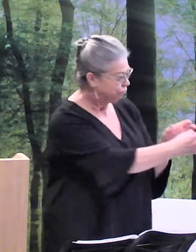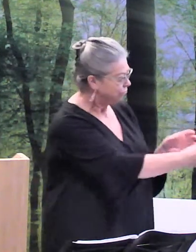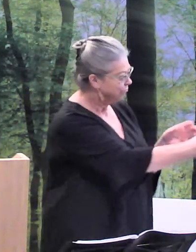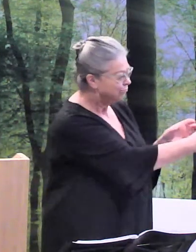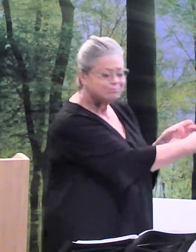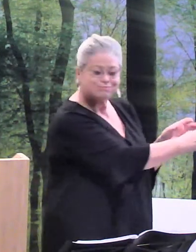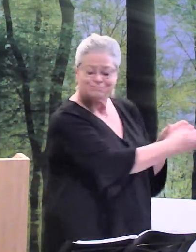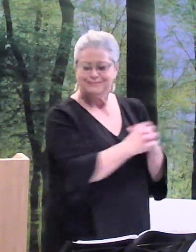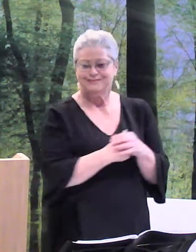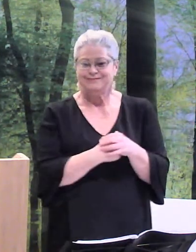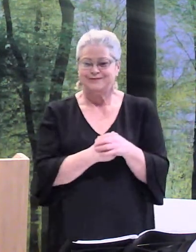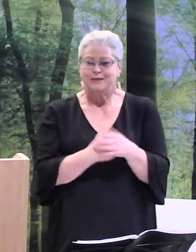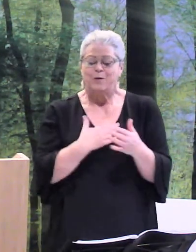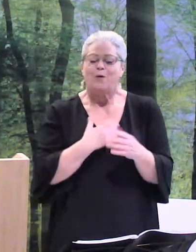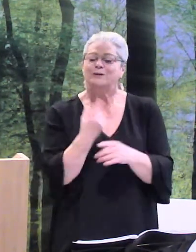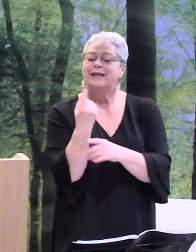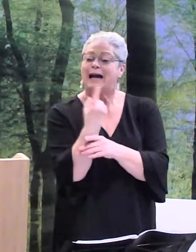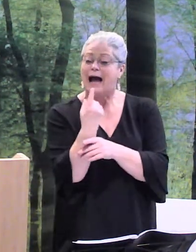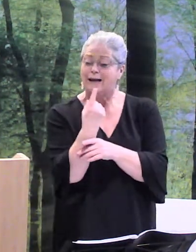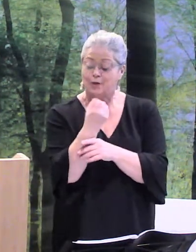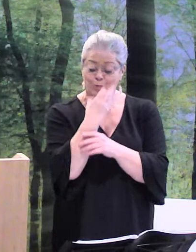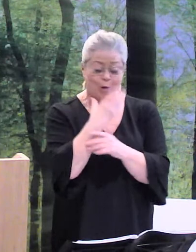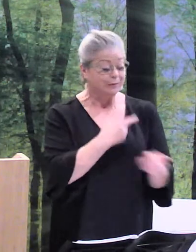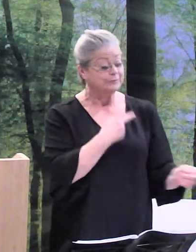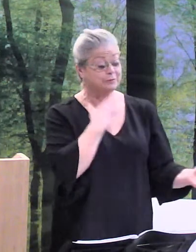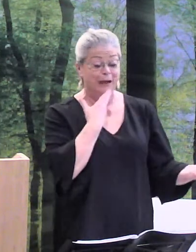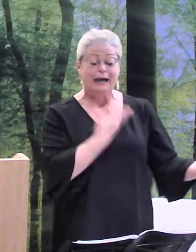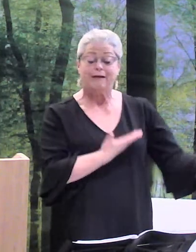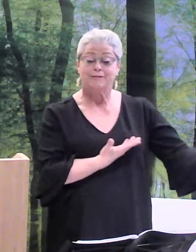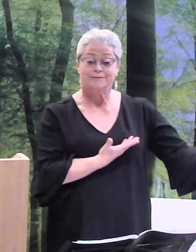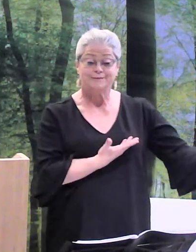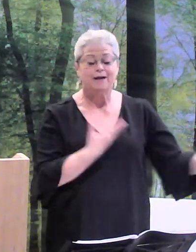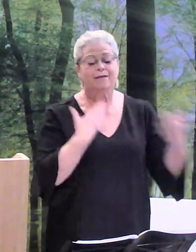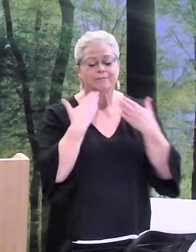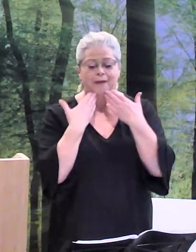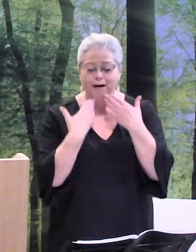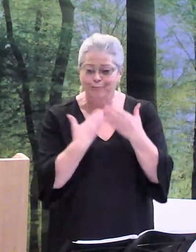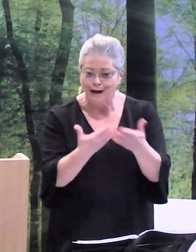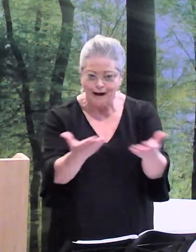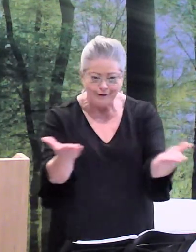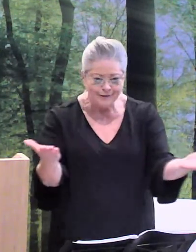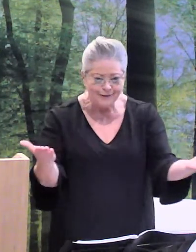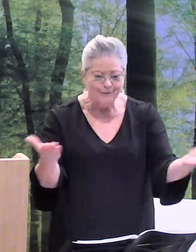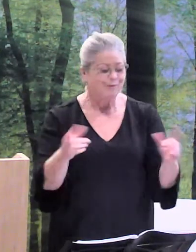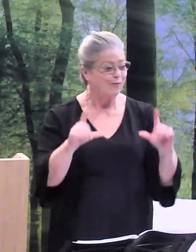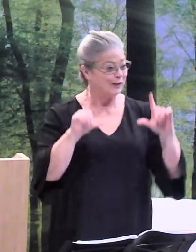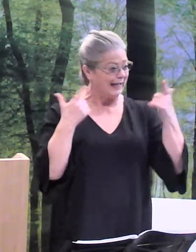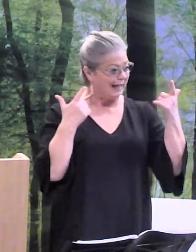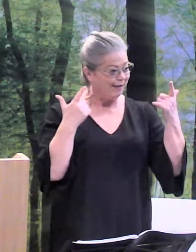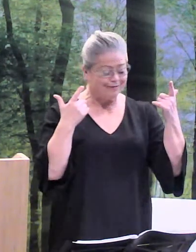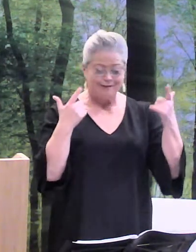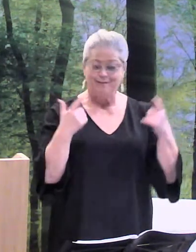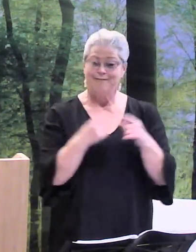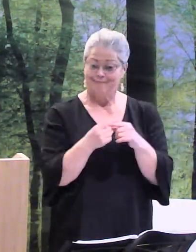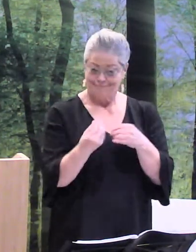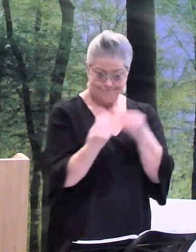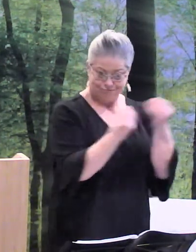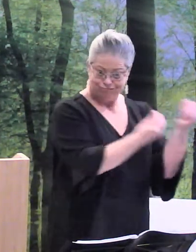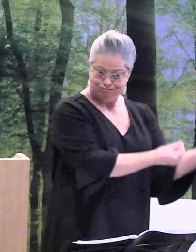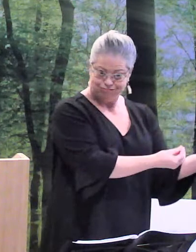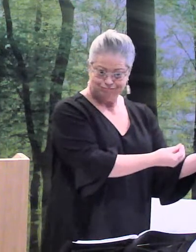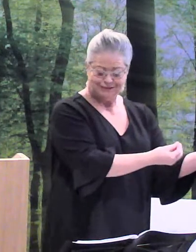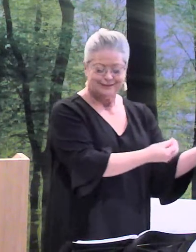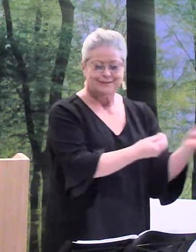aangebracht. Onze kaarsen en bloemen spreken dankbaarheid uit voor het leven dat u Hendrik gegeven